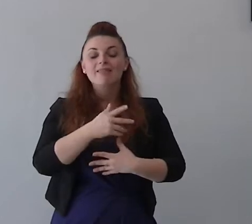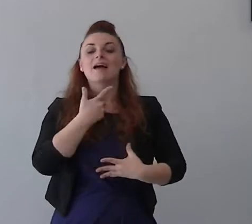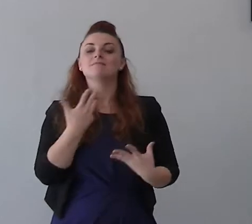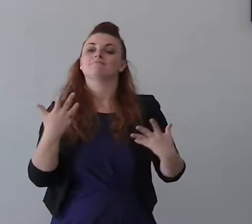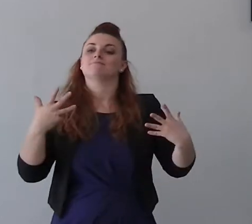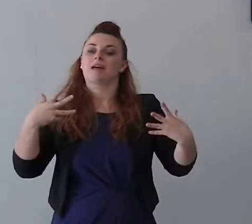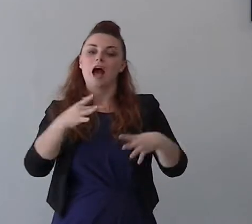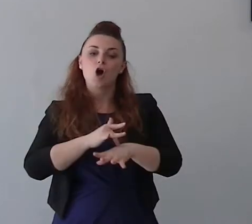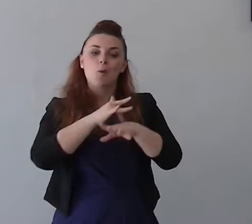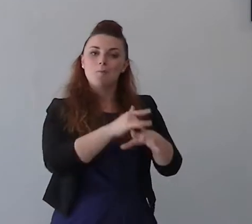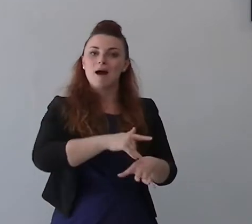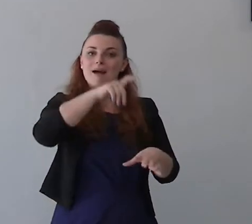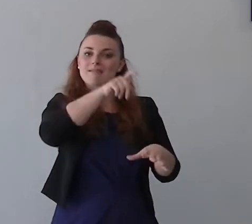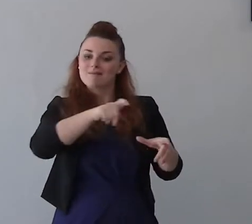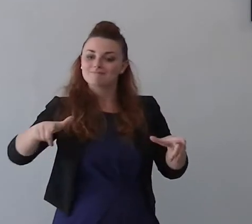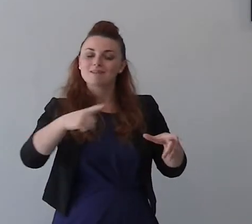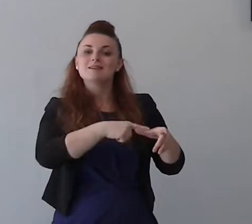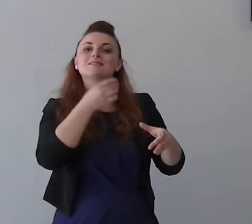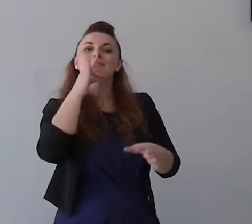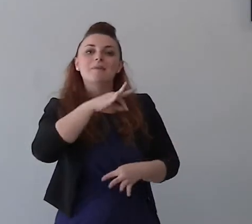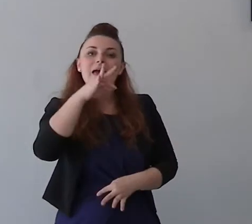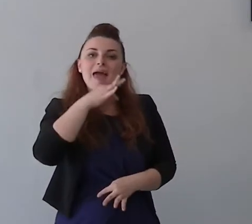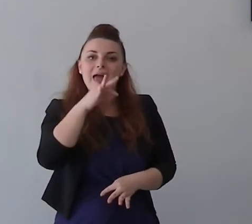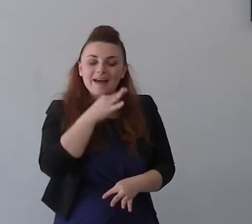dai la clip? Esiste una cosa del